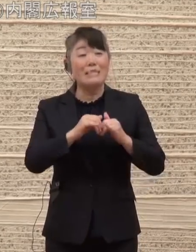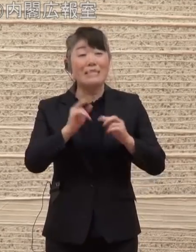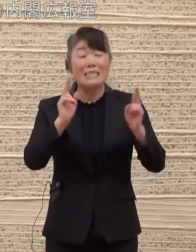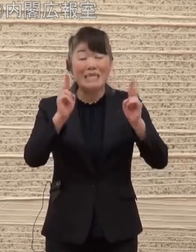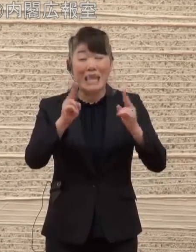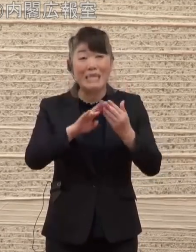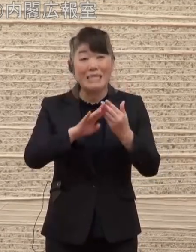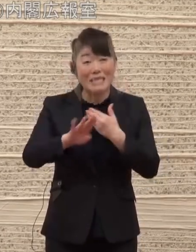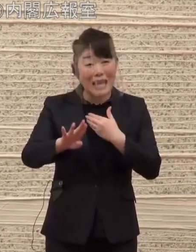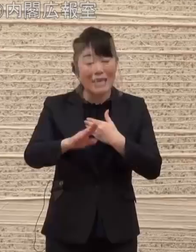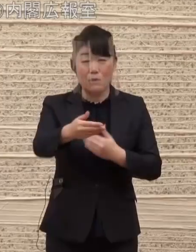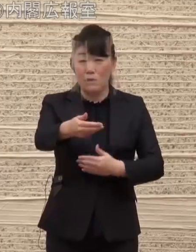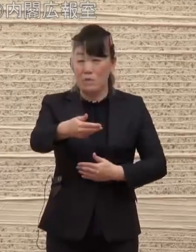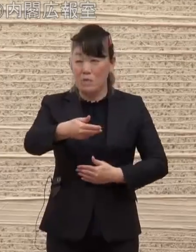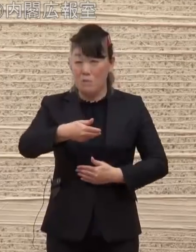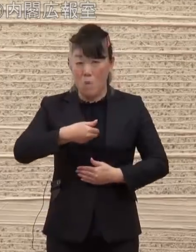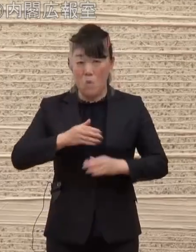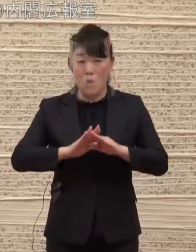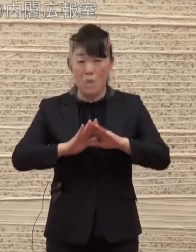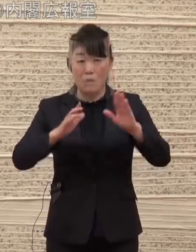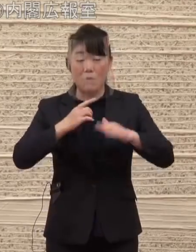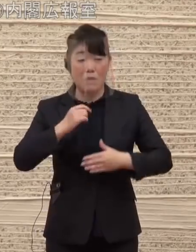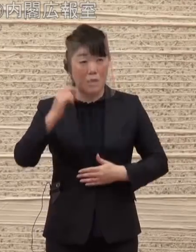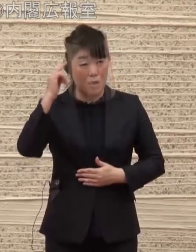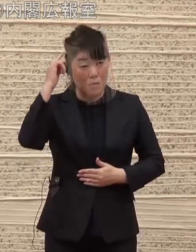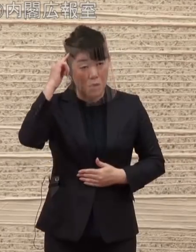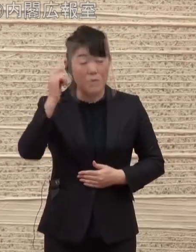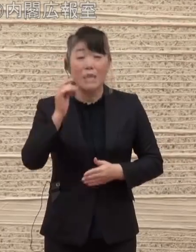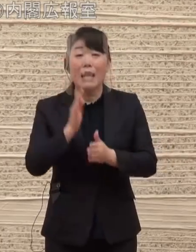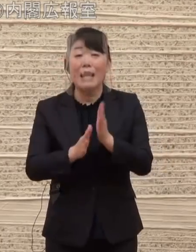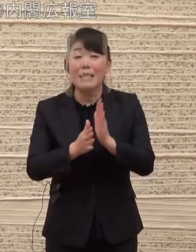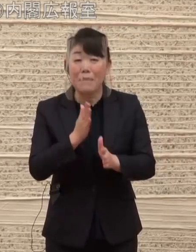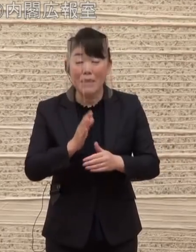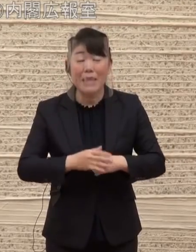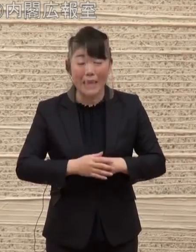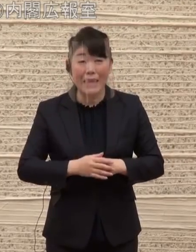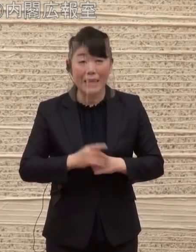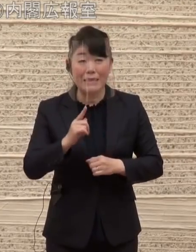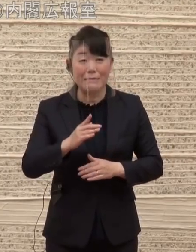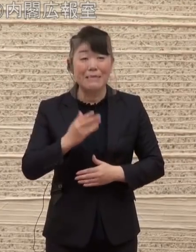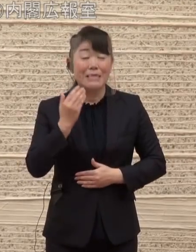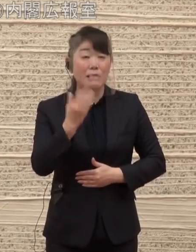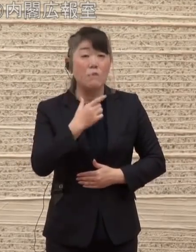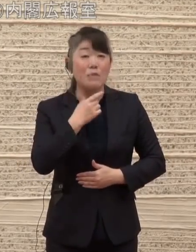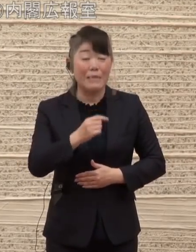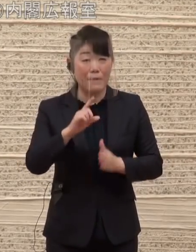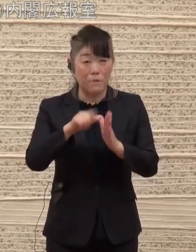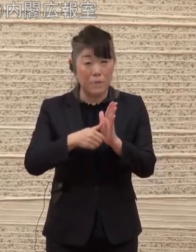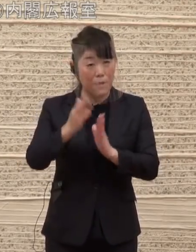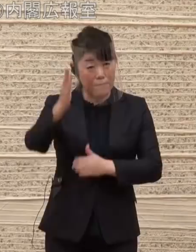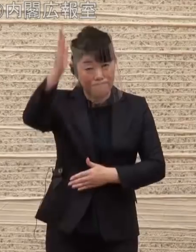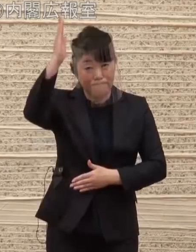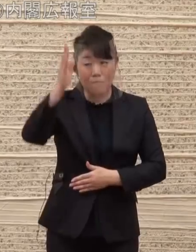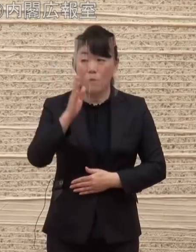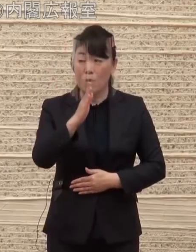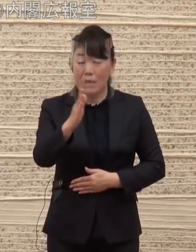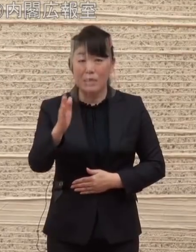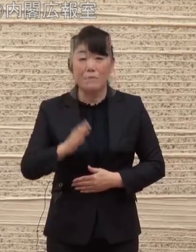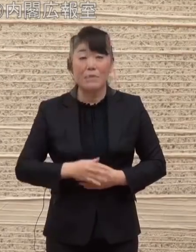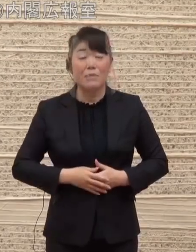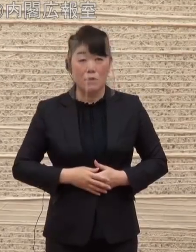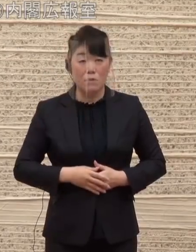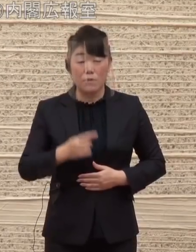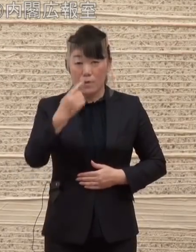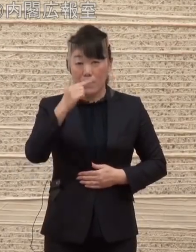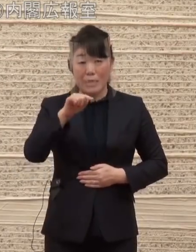質問を頂きますので改めてでございますけれどもあの質問の1周時はの発生ではなく挙手でお願い致します私